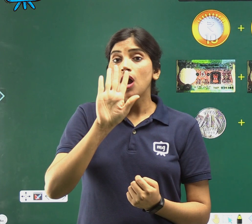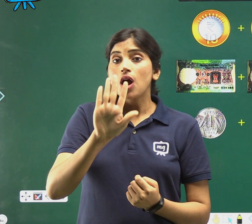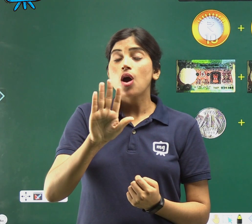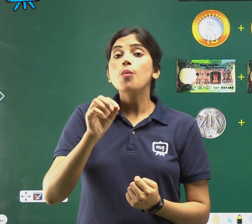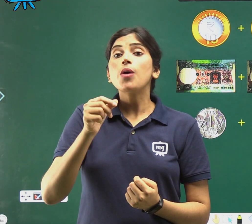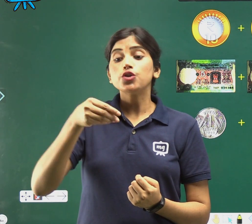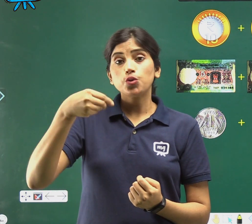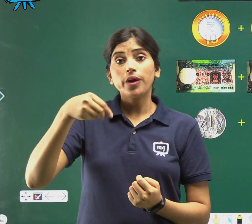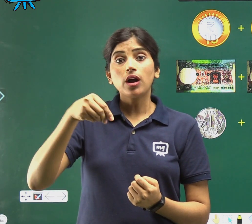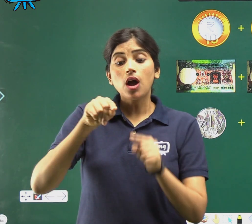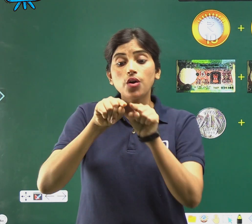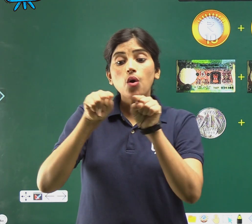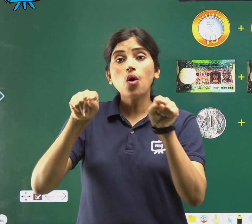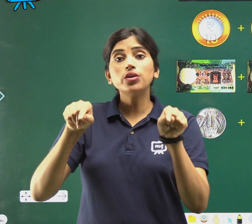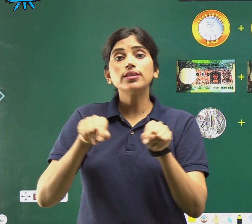5 रुपए का नोट